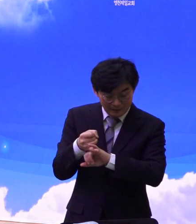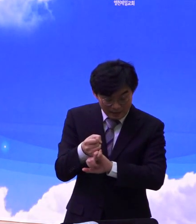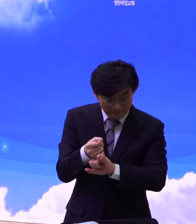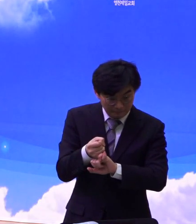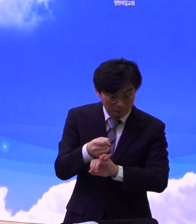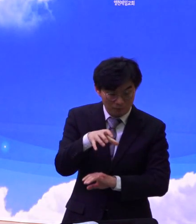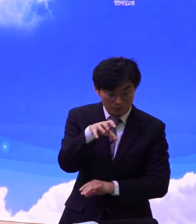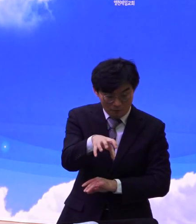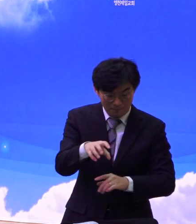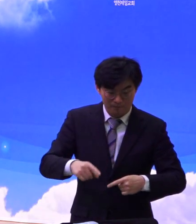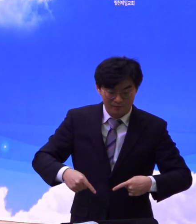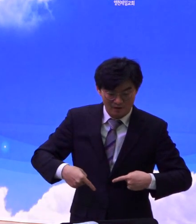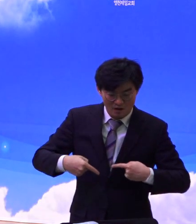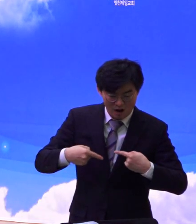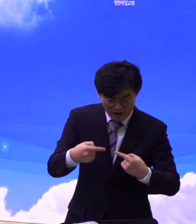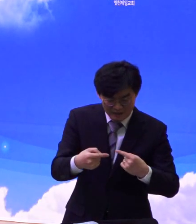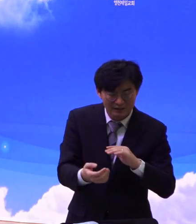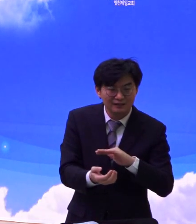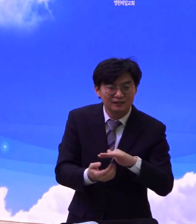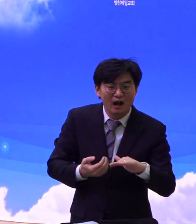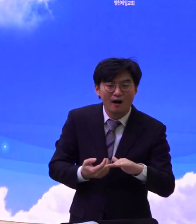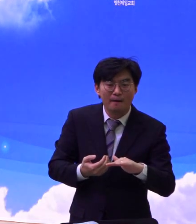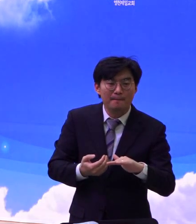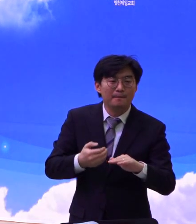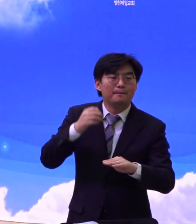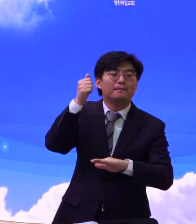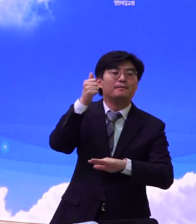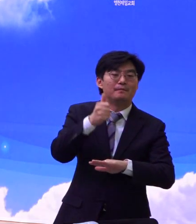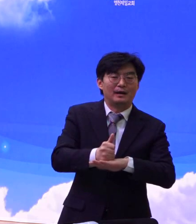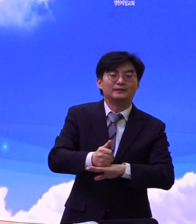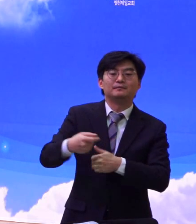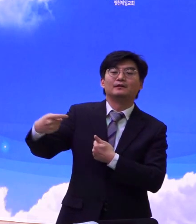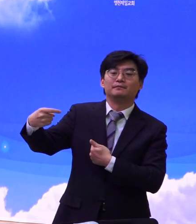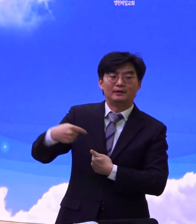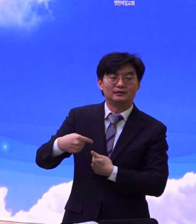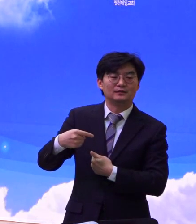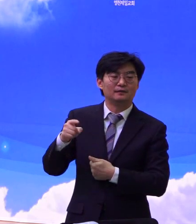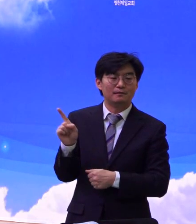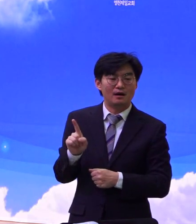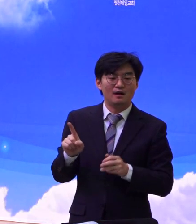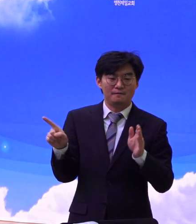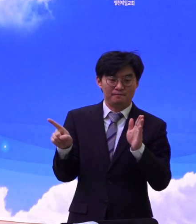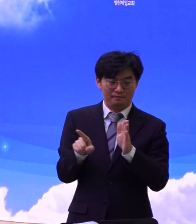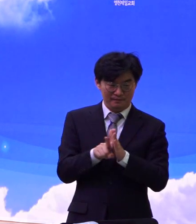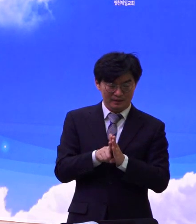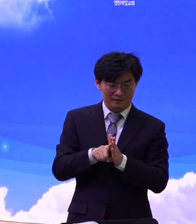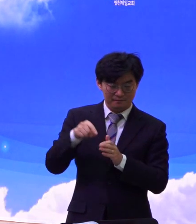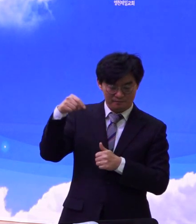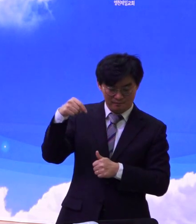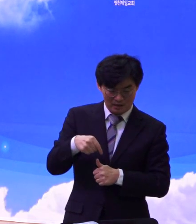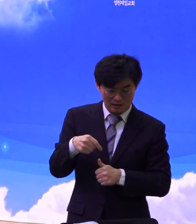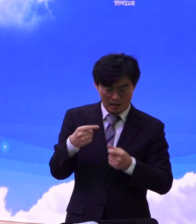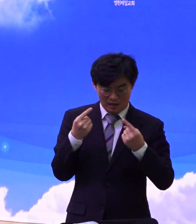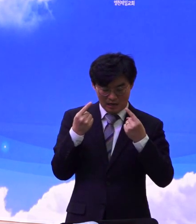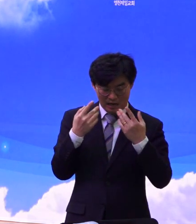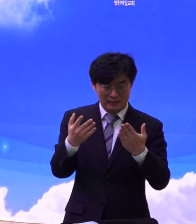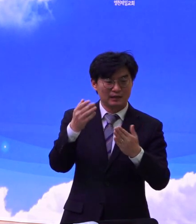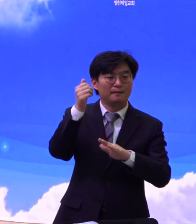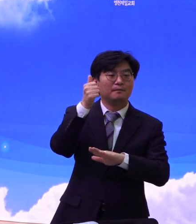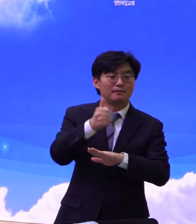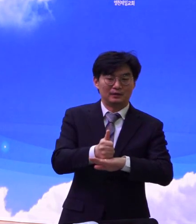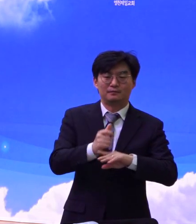들어가기 전에 최종 관문과 같은 그런 이 사건을 통해서 믿음의 세대를 만드신 것입니다.